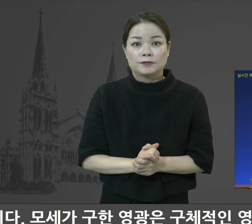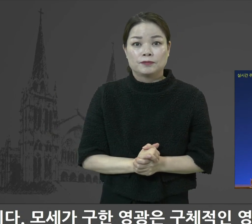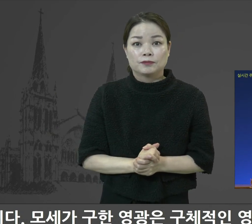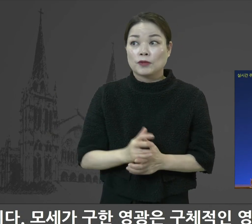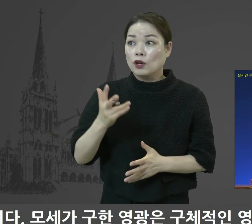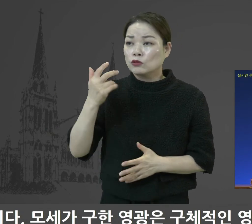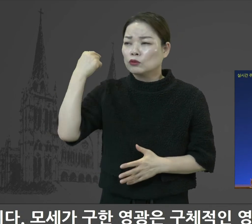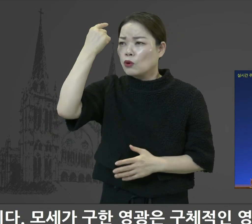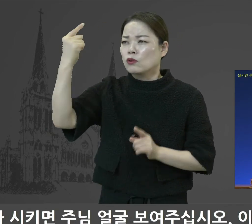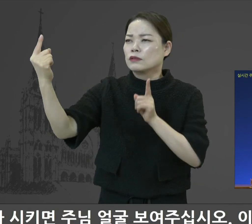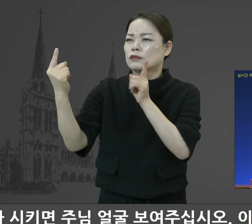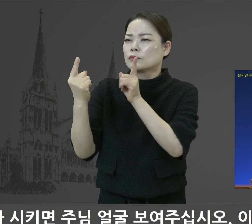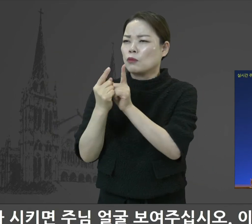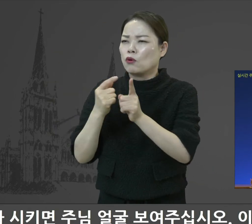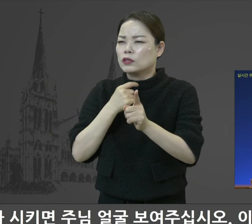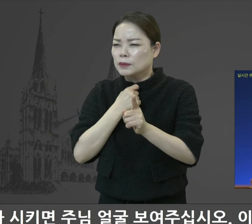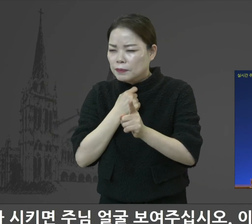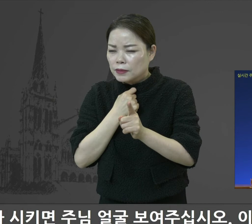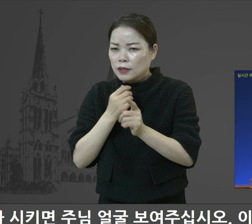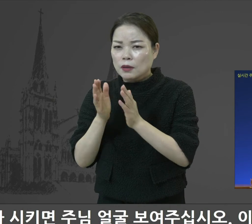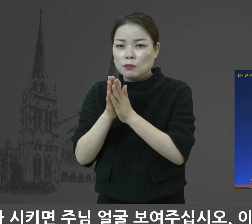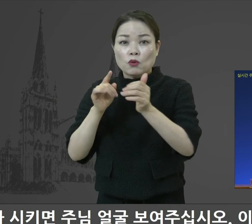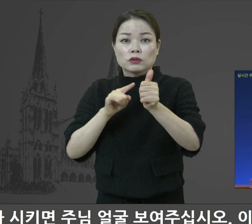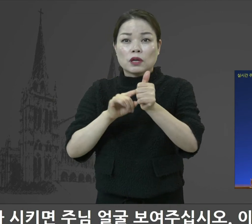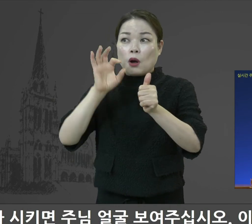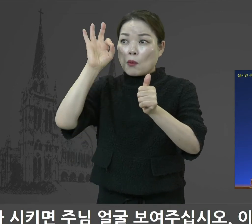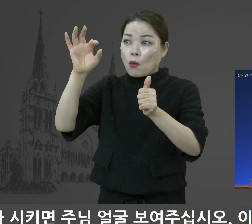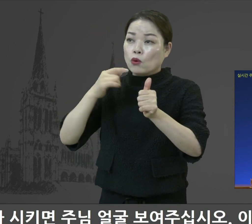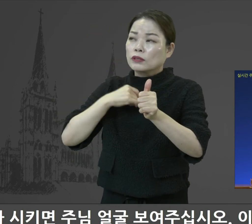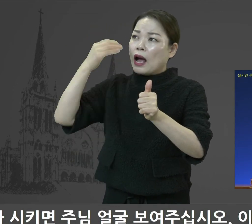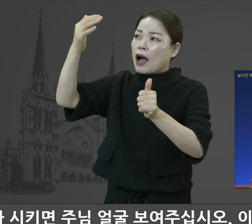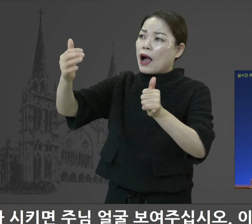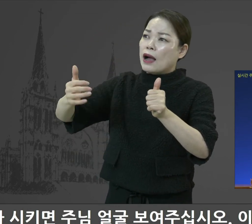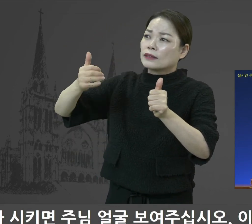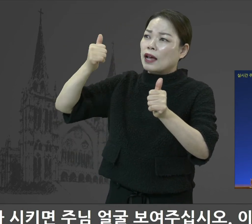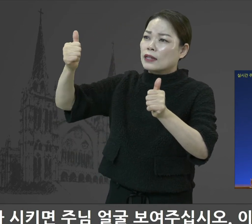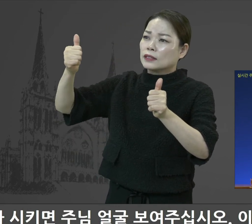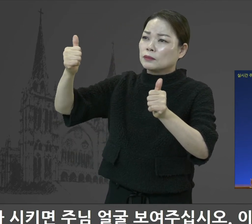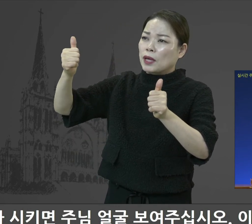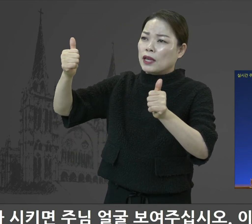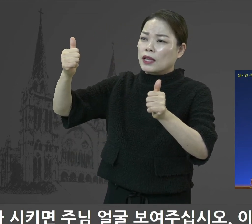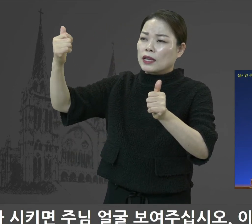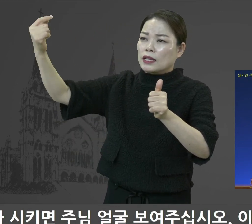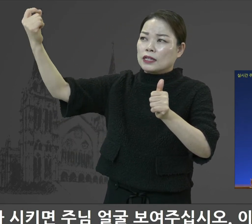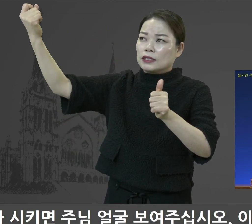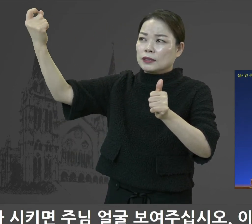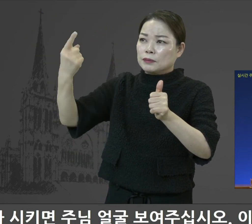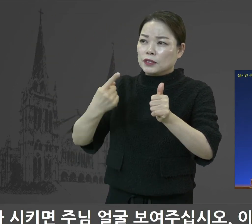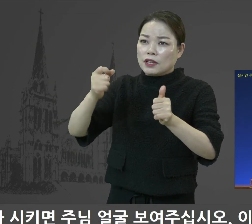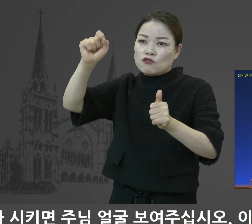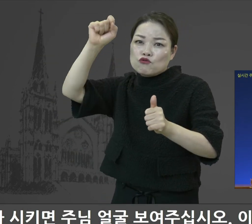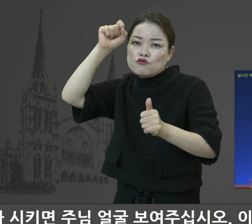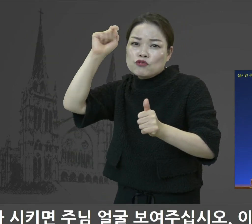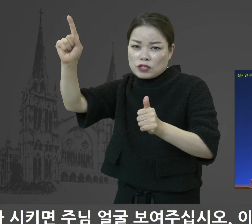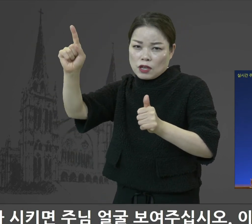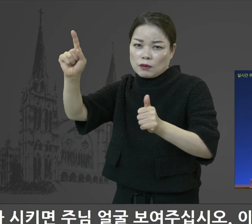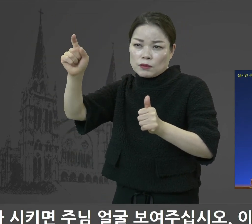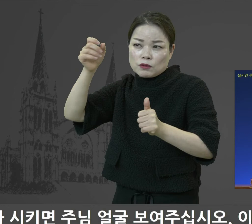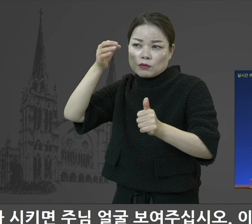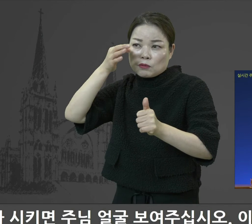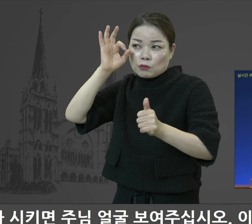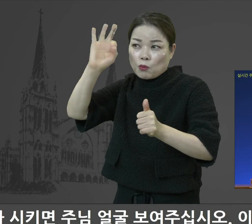주님 얼굴 보여주십시오를 통해서 모세가 보고 싶었던 것은 하나님의 임재의 위대함을 보고 싶었습니다.